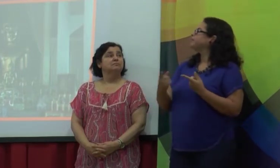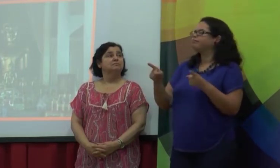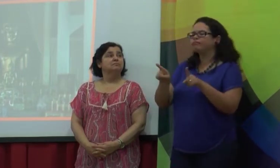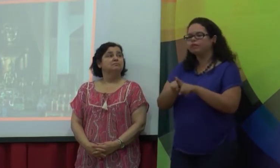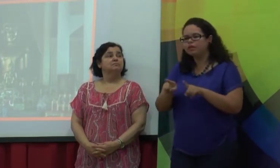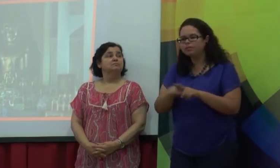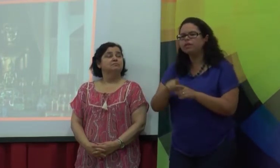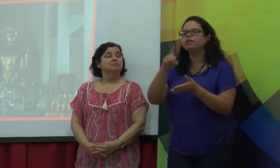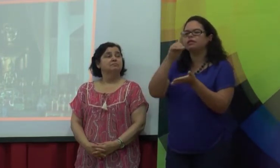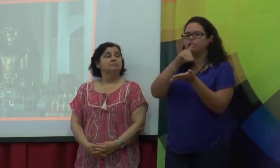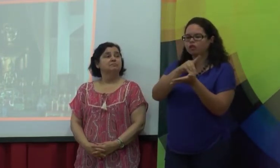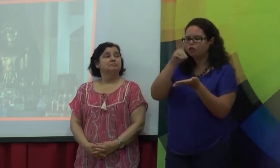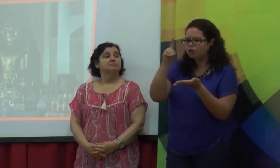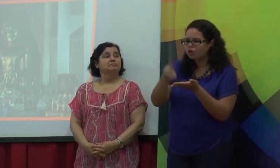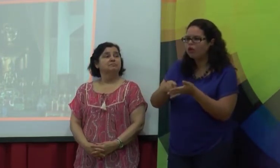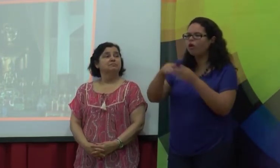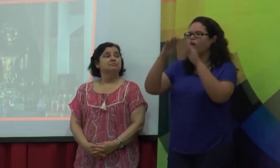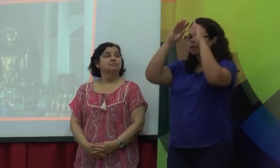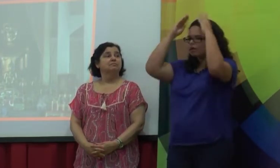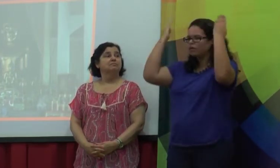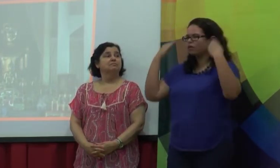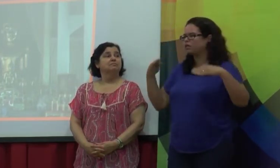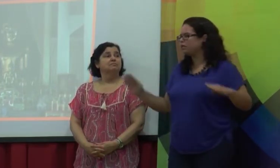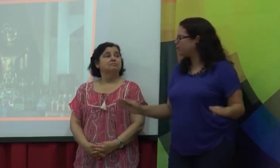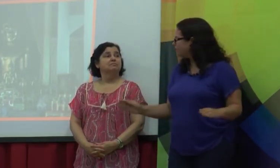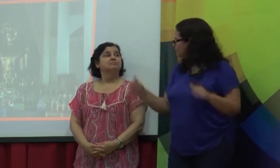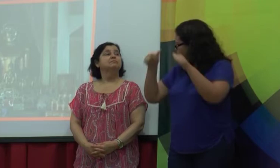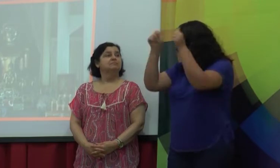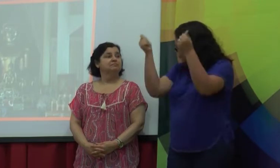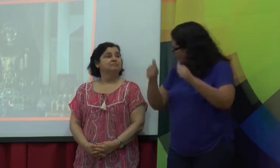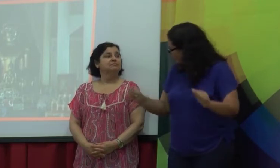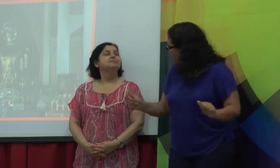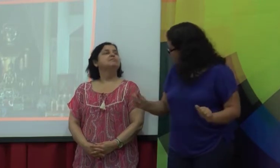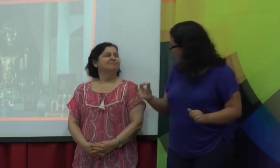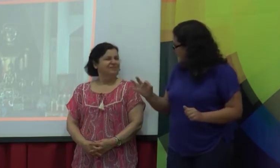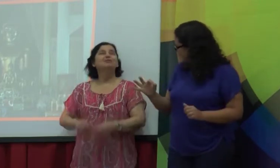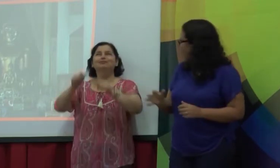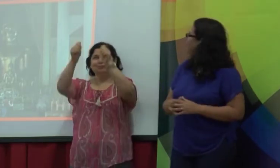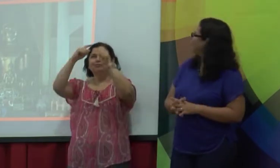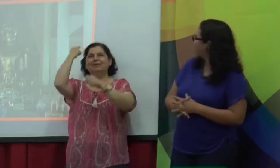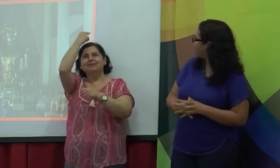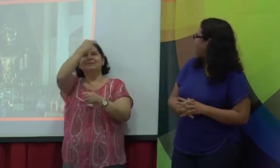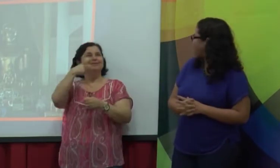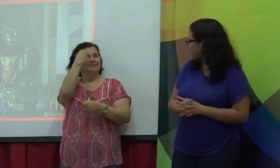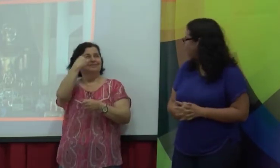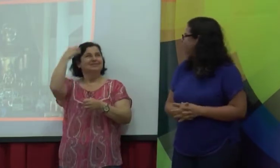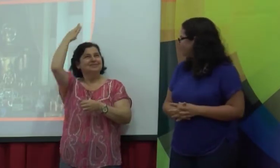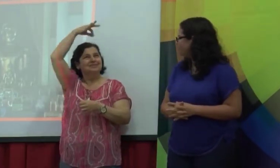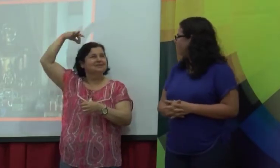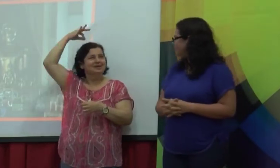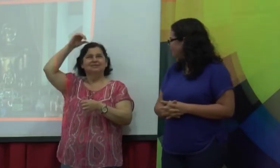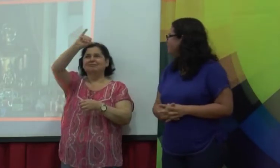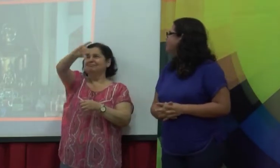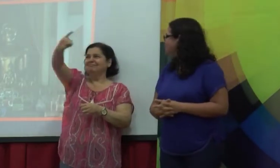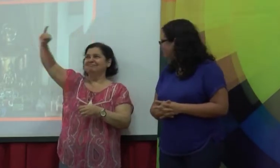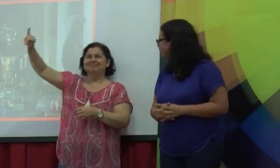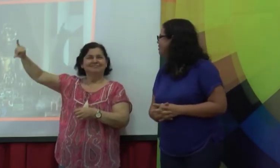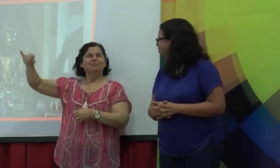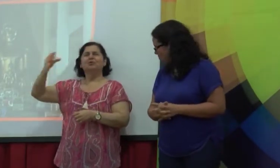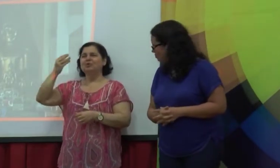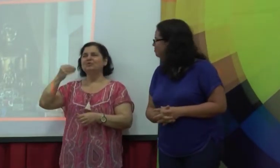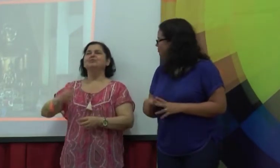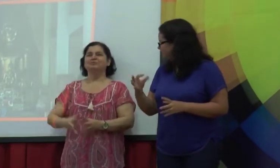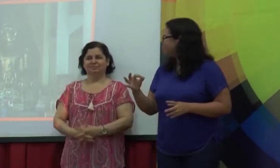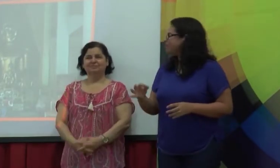a Igreja Católica, com seus dogmas, né, com as suas imagens, imagens de santos,